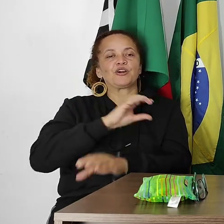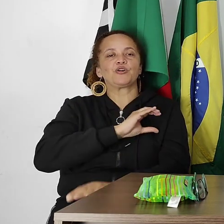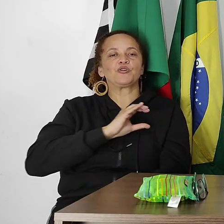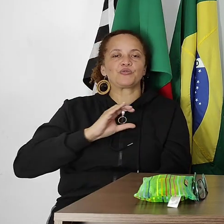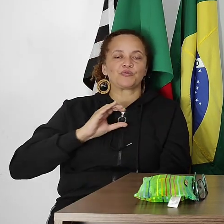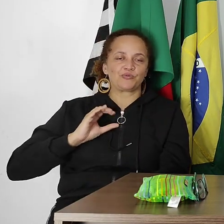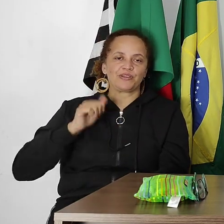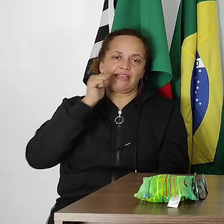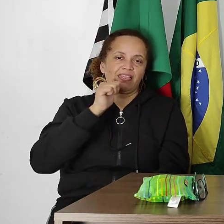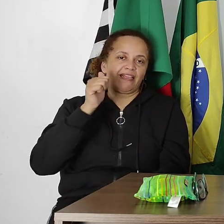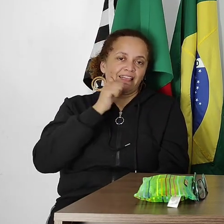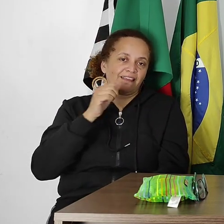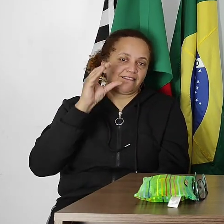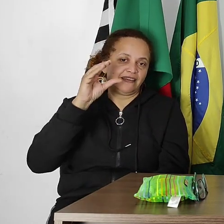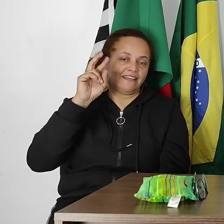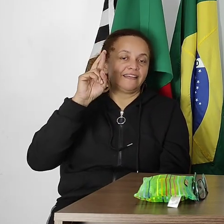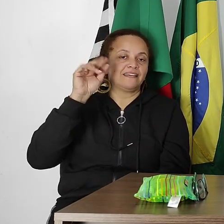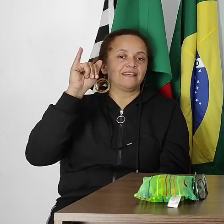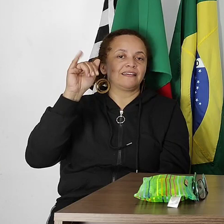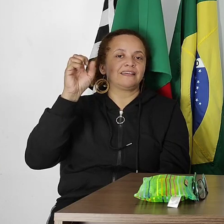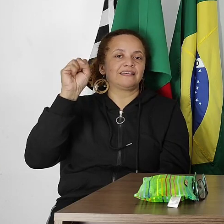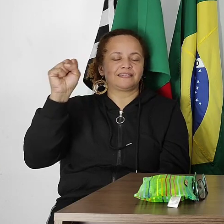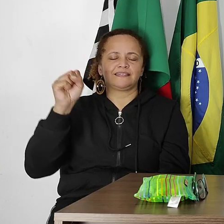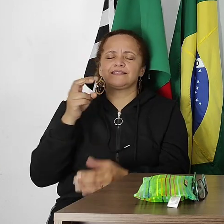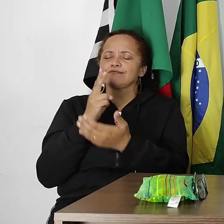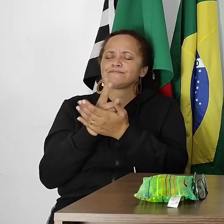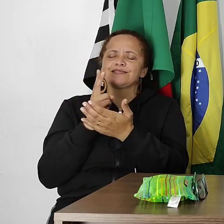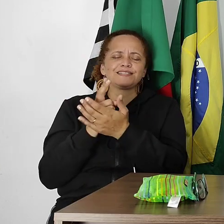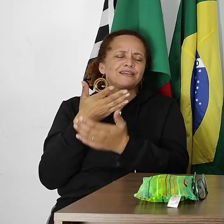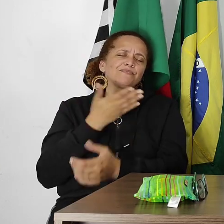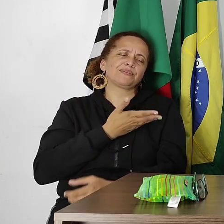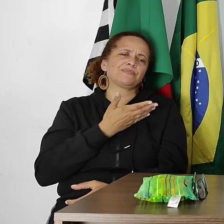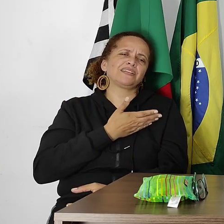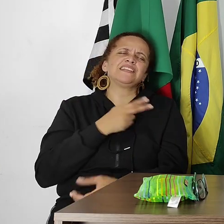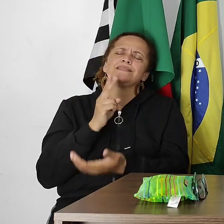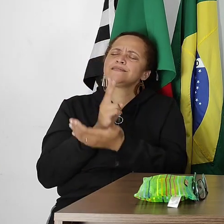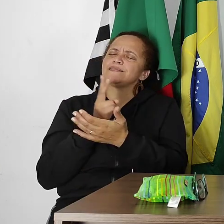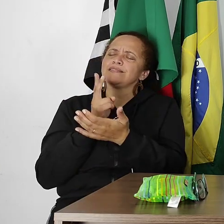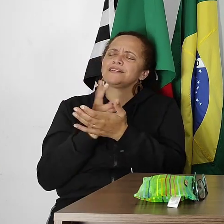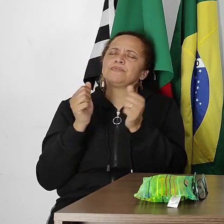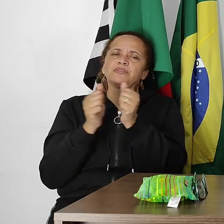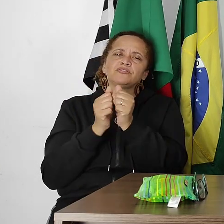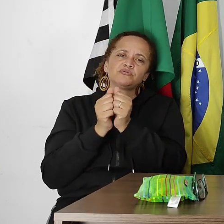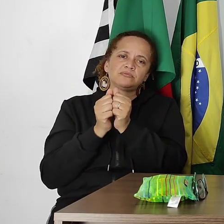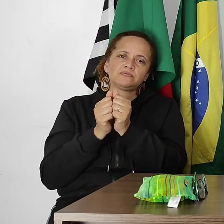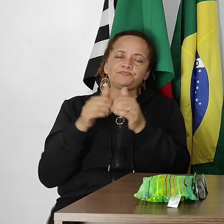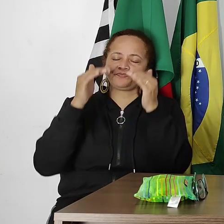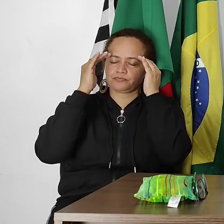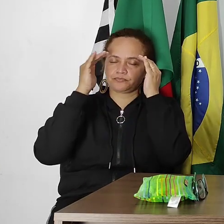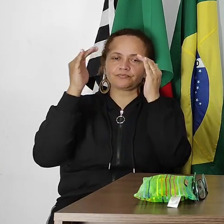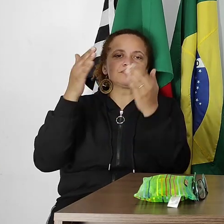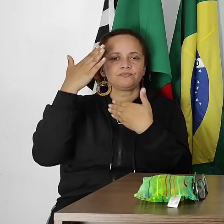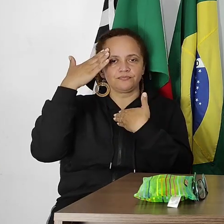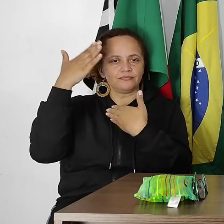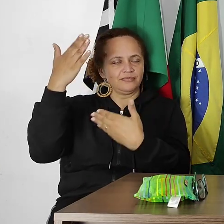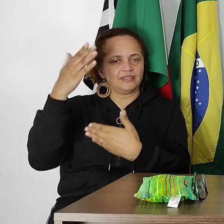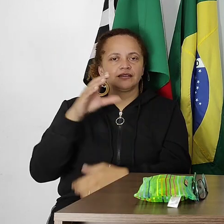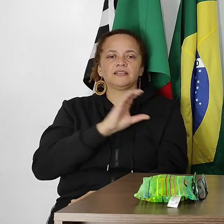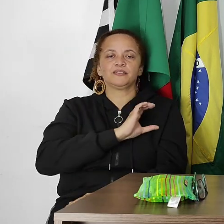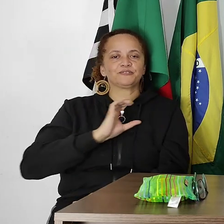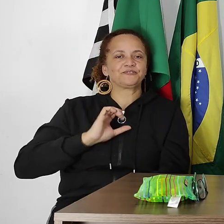né? Porque a Cris, ela foi uma amigona para mim todo esse tempo. Quero te honrar, tá, viu, cunhada? Quero